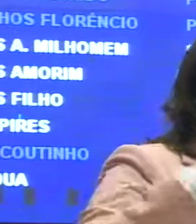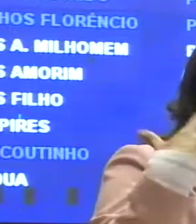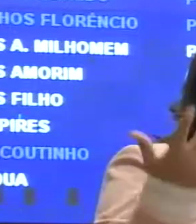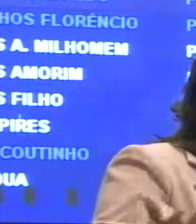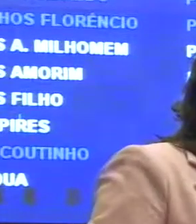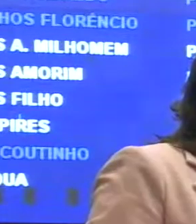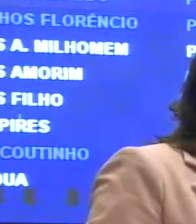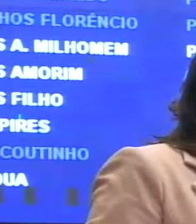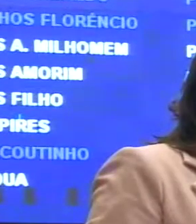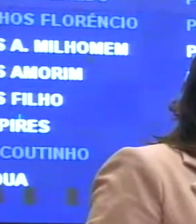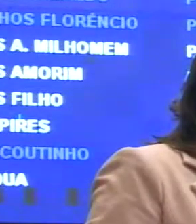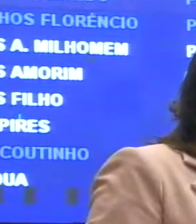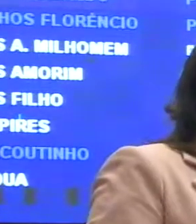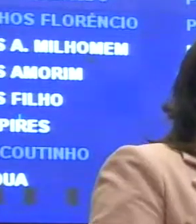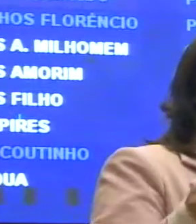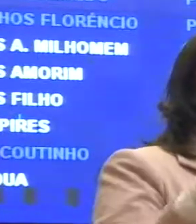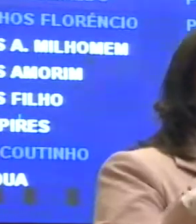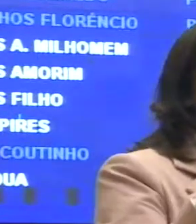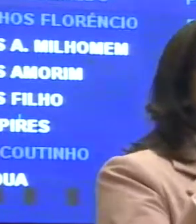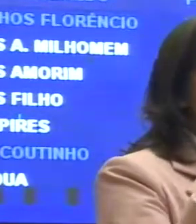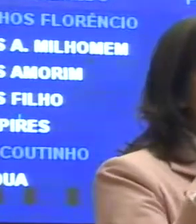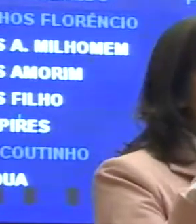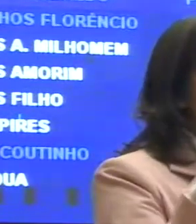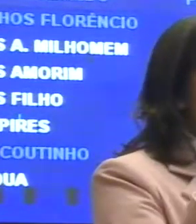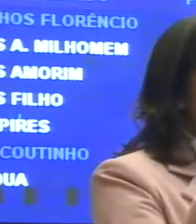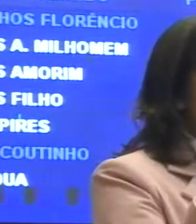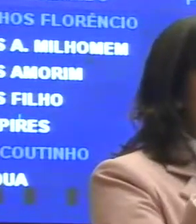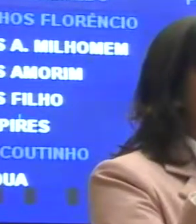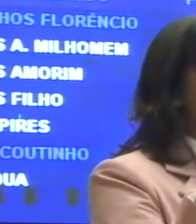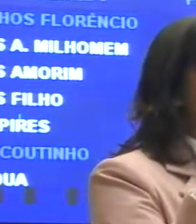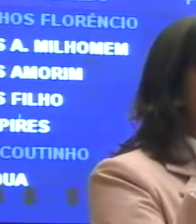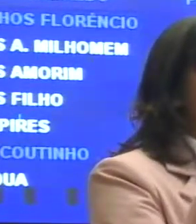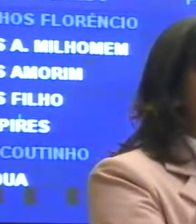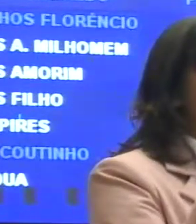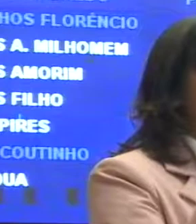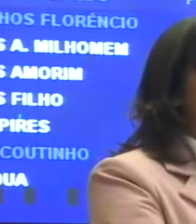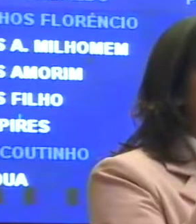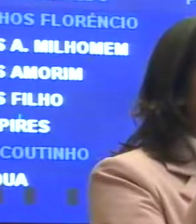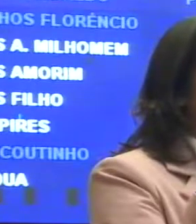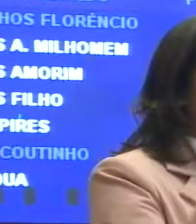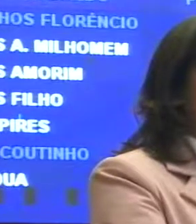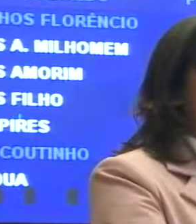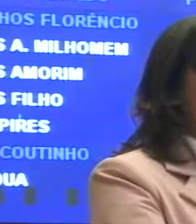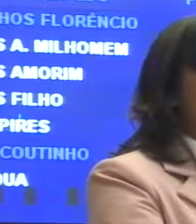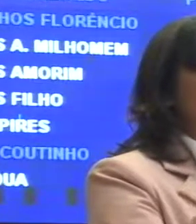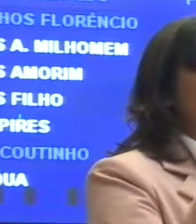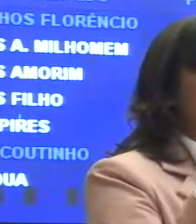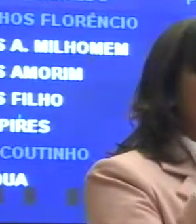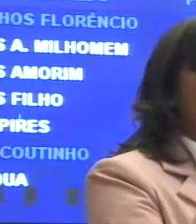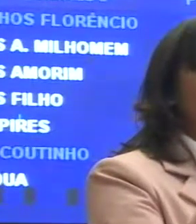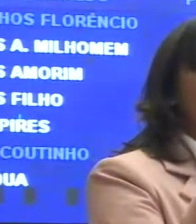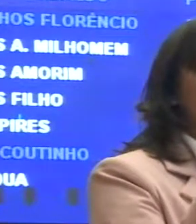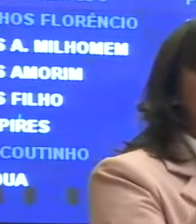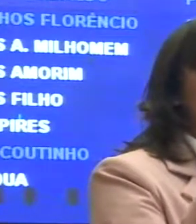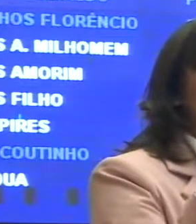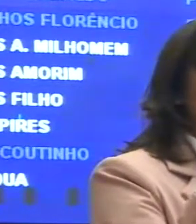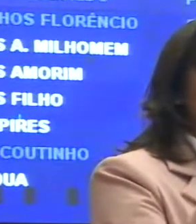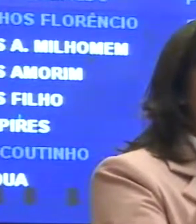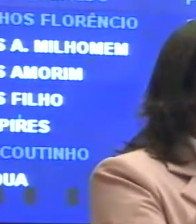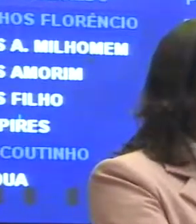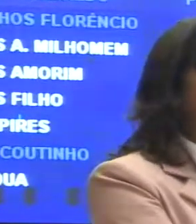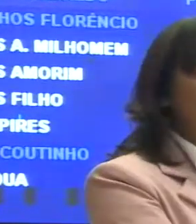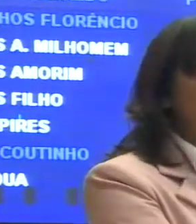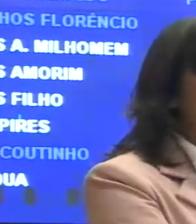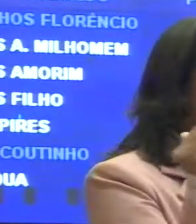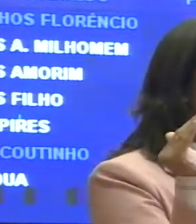foi arquivado, se deixou de ser arquivado. A denúncia que nós apresentamos do desaparecimento também do preso, numa fala que nós tivemos na